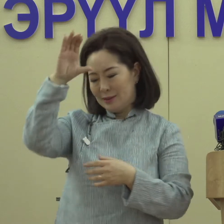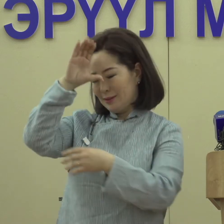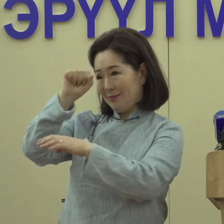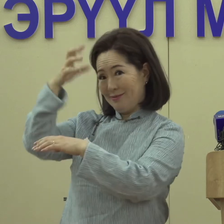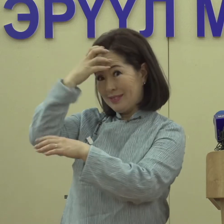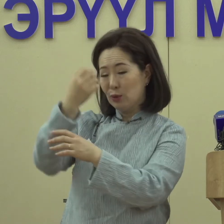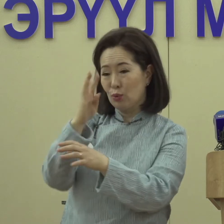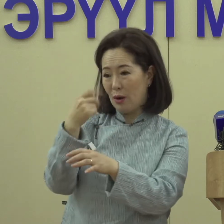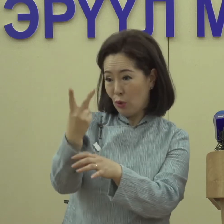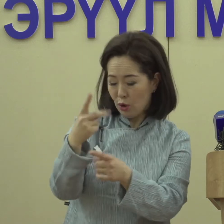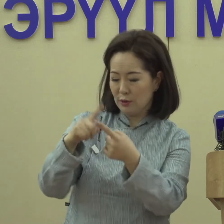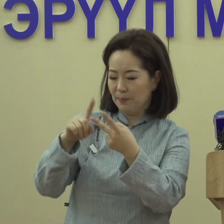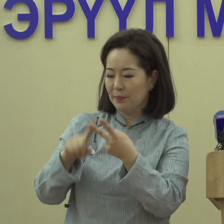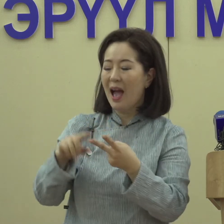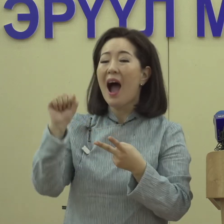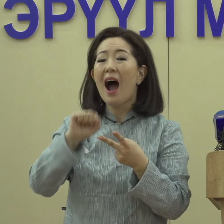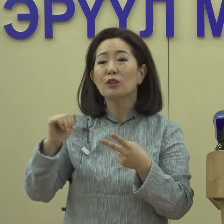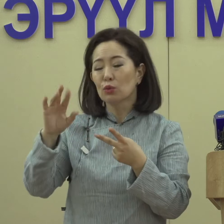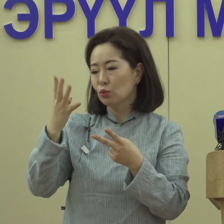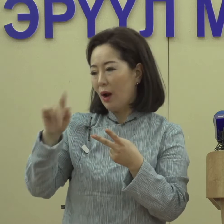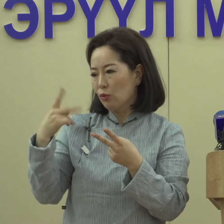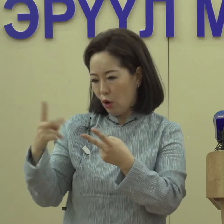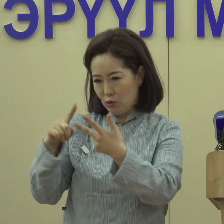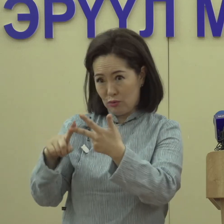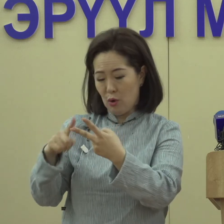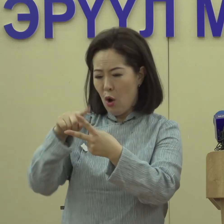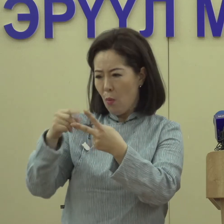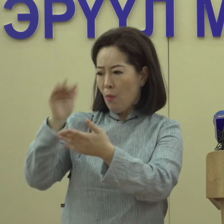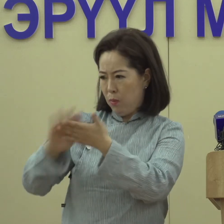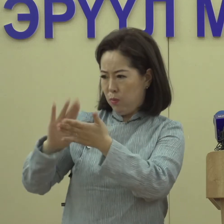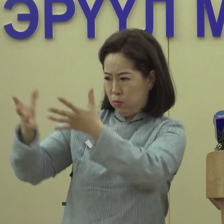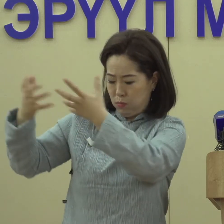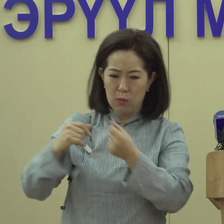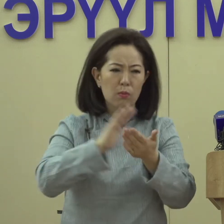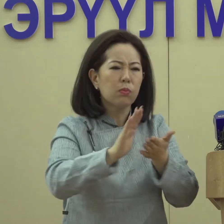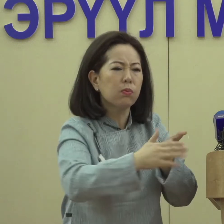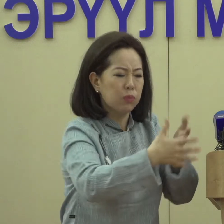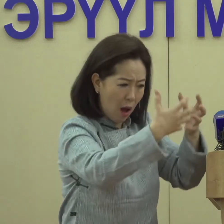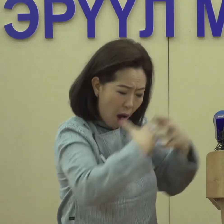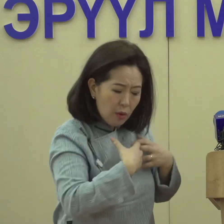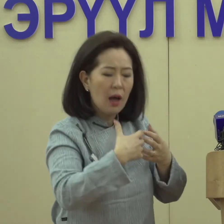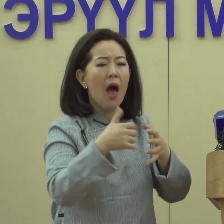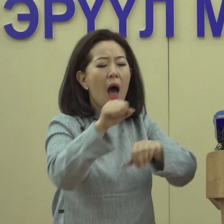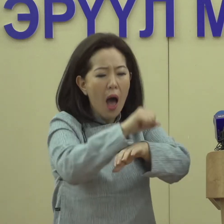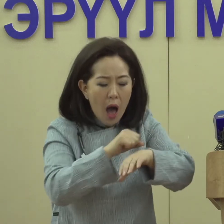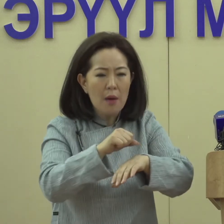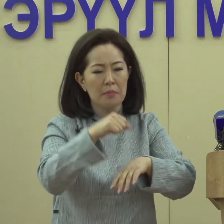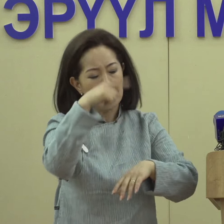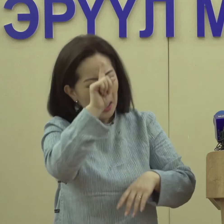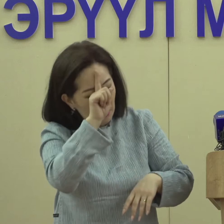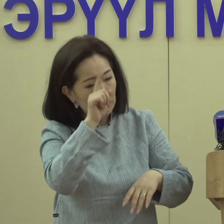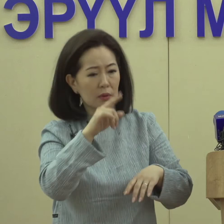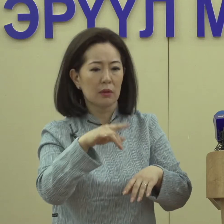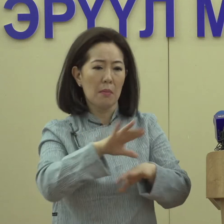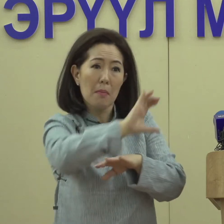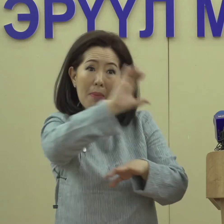банкны 4.2 тэрбум төгрөгнүүдийн худалдаа авалтууд бол бүрэн хийгдэж, аймаг нийслэлийн холбогдох эрүүл мэндийн